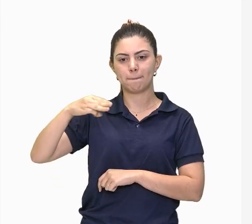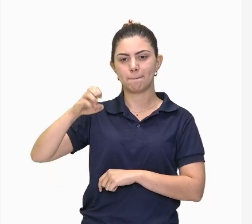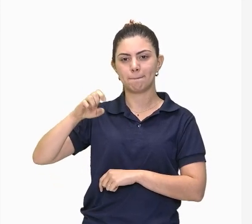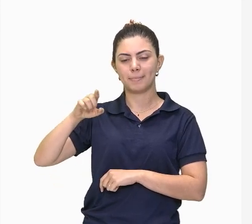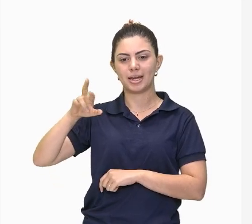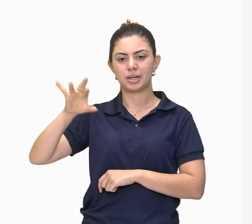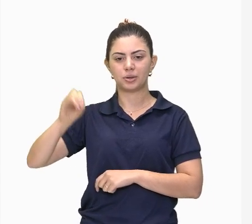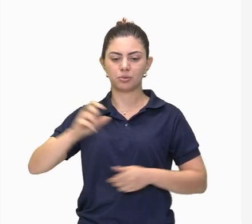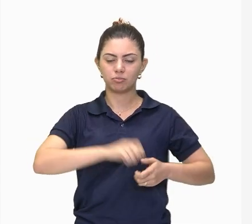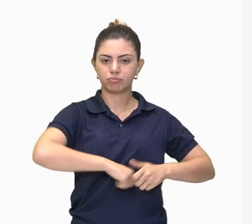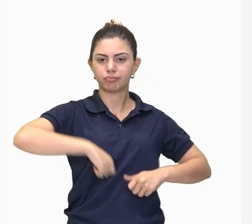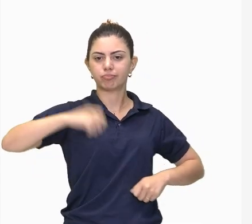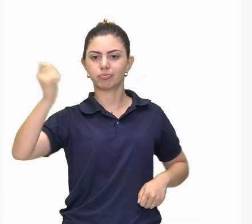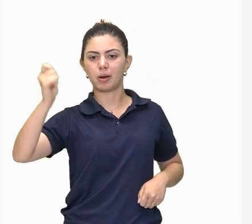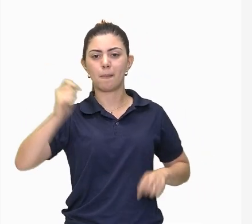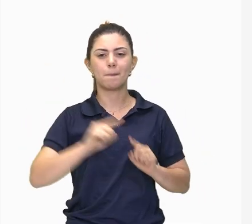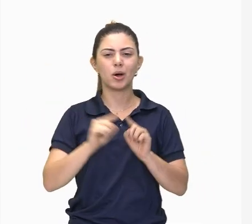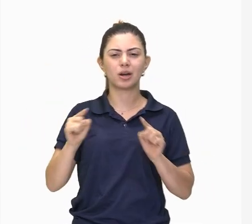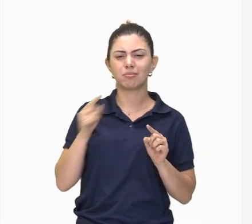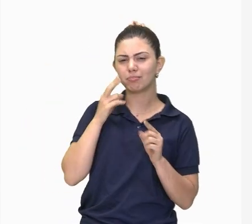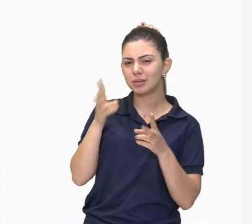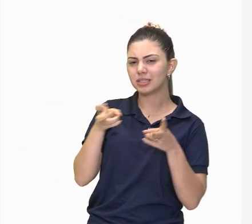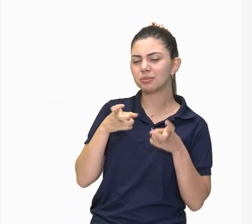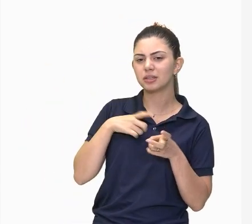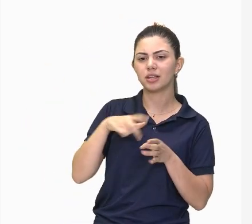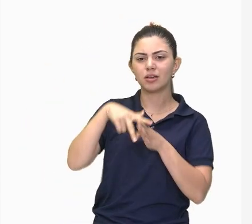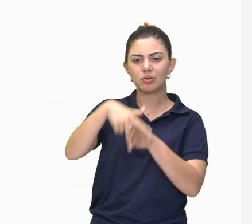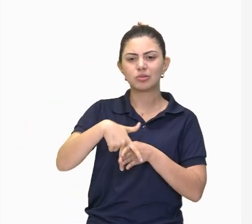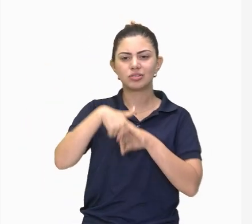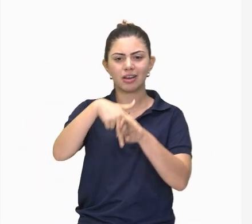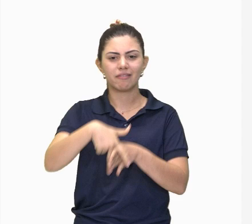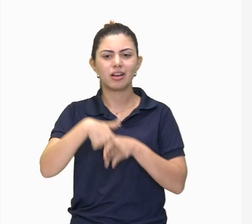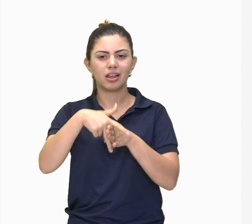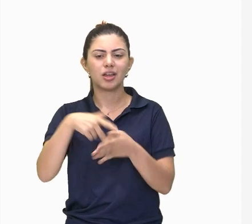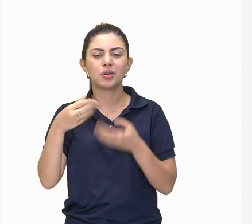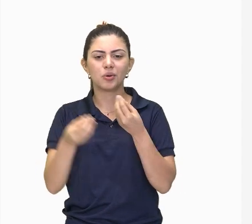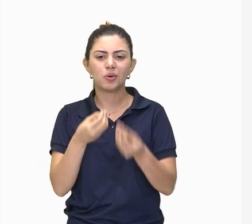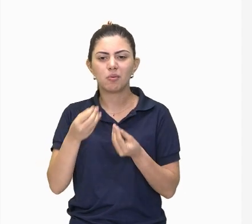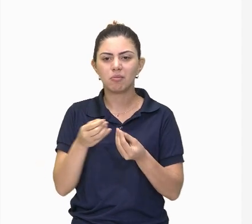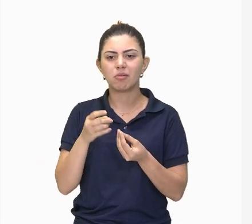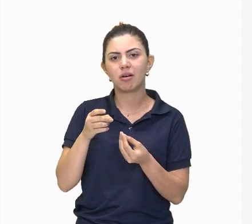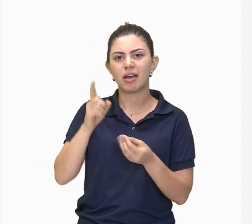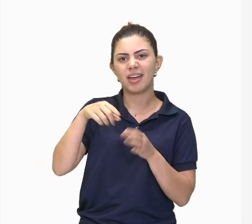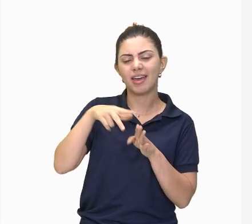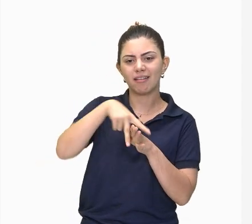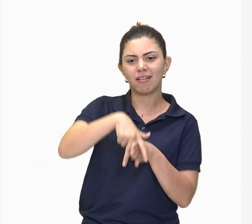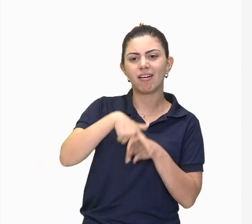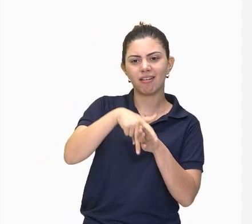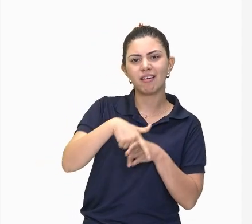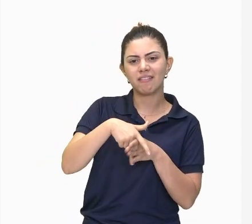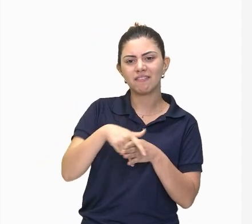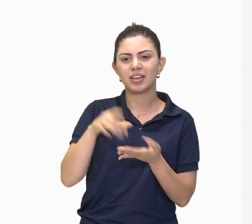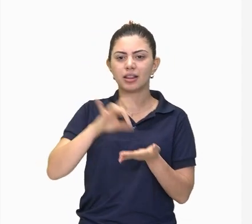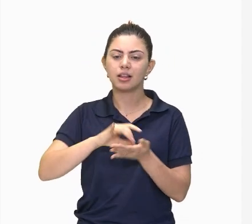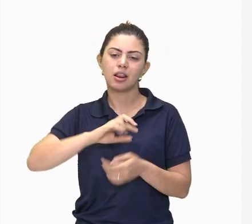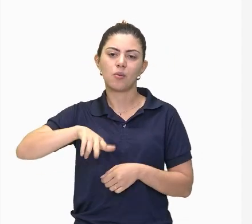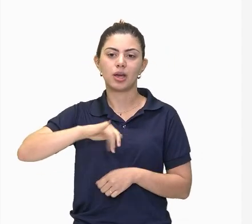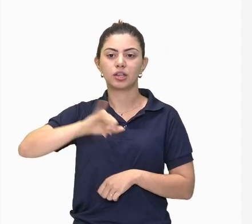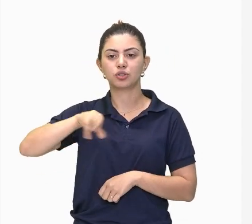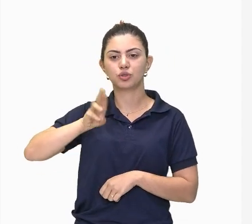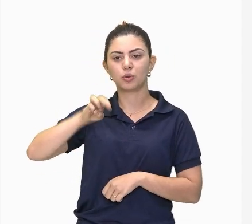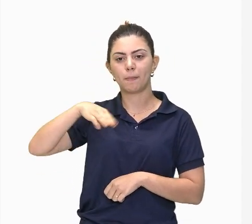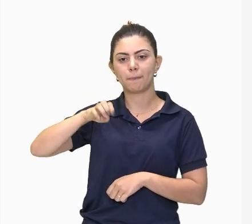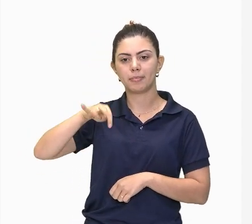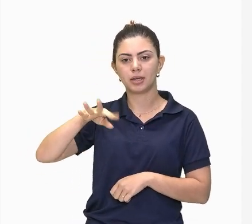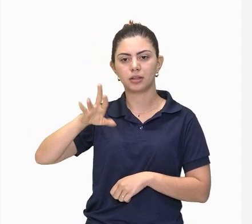nele retratada, porém, os cavalos dos cavaleiros eram, na verdade, jumentos. Contudo, para deixar o ato mais